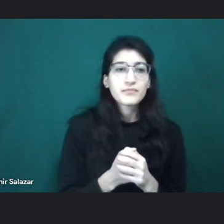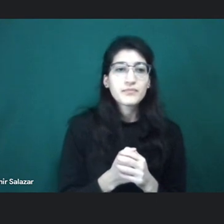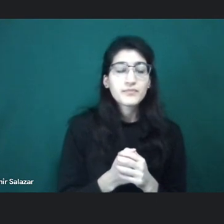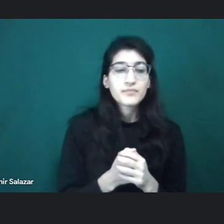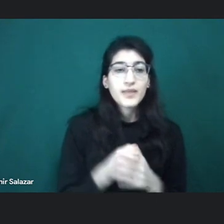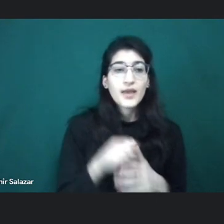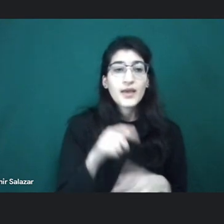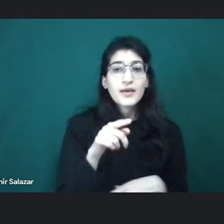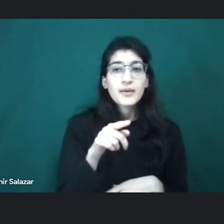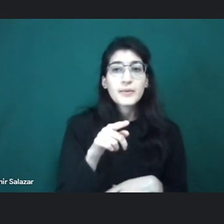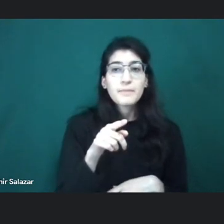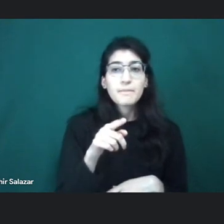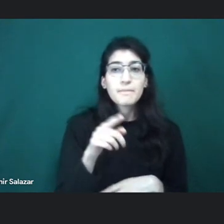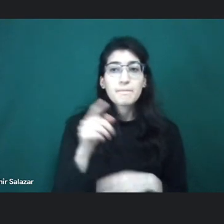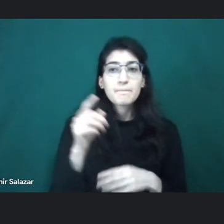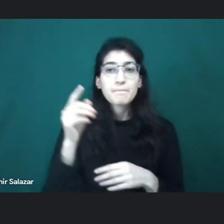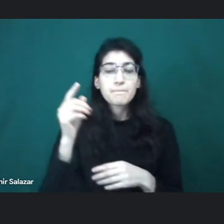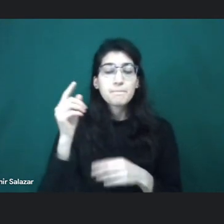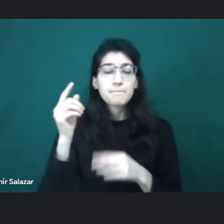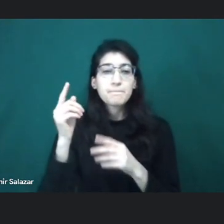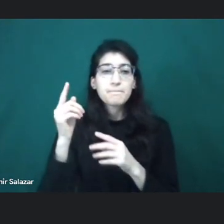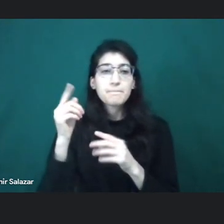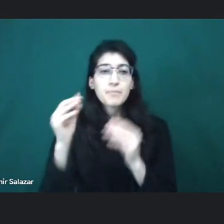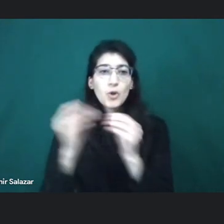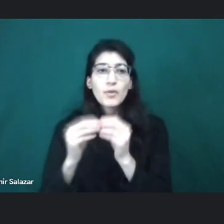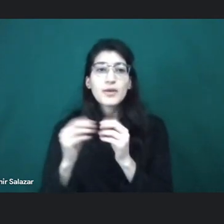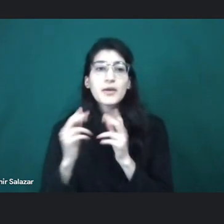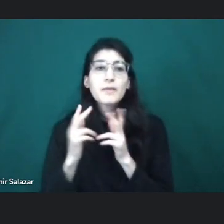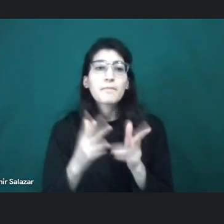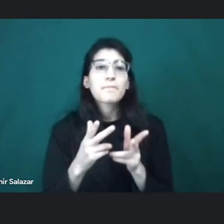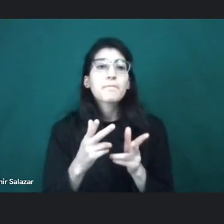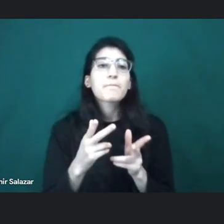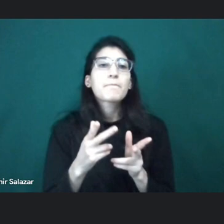Profe, perdón, entonces la sema es posit.